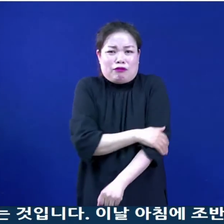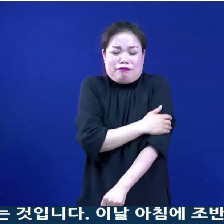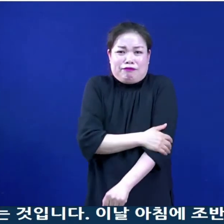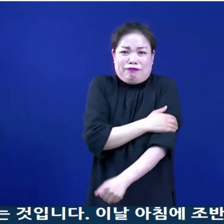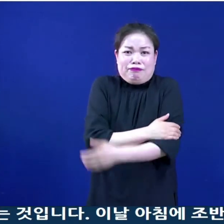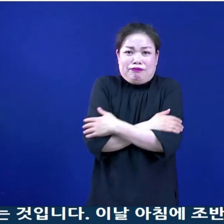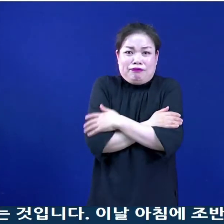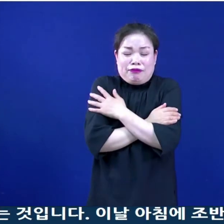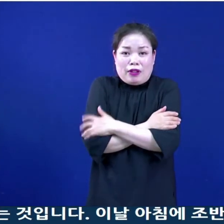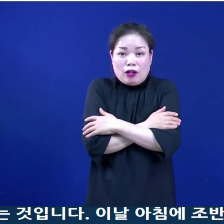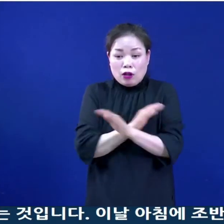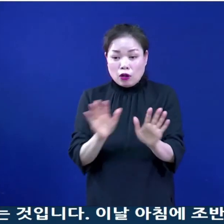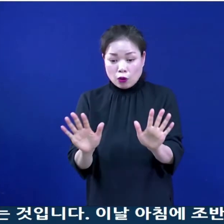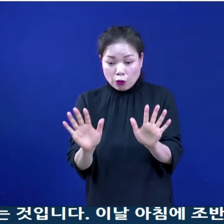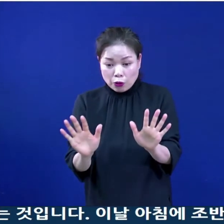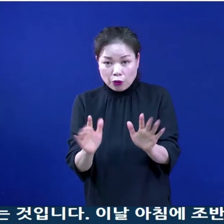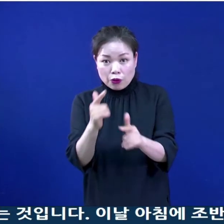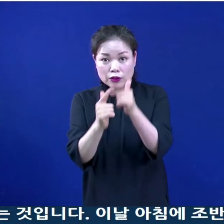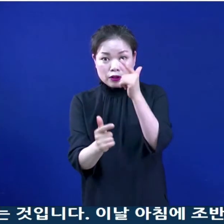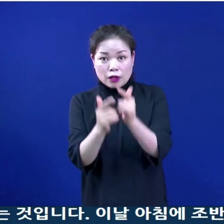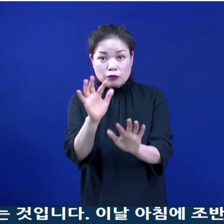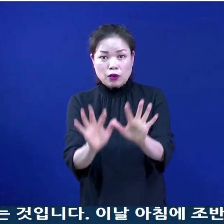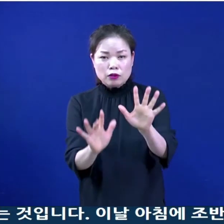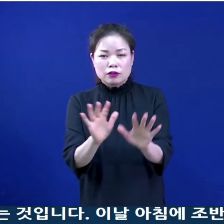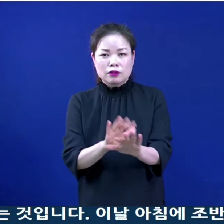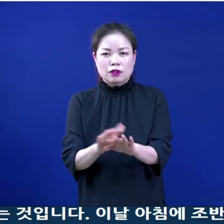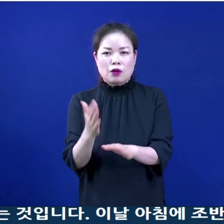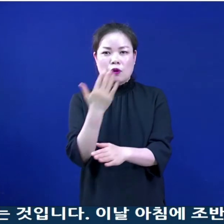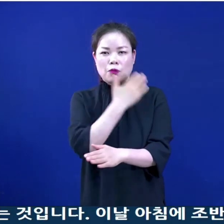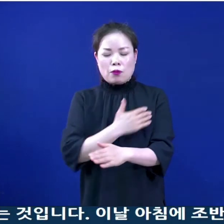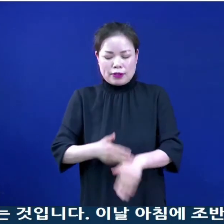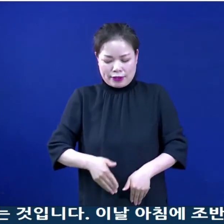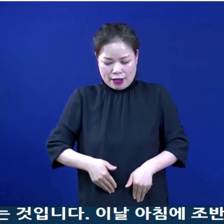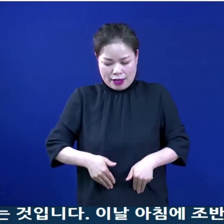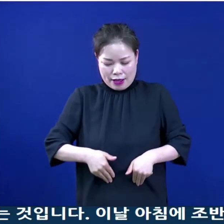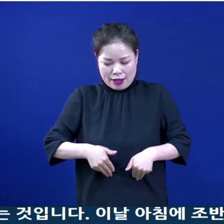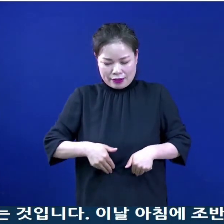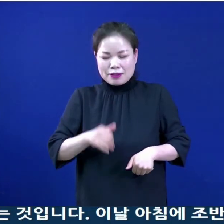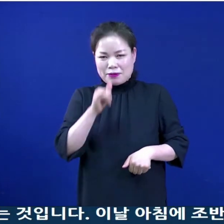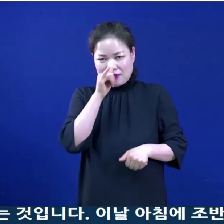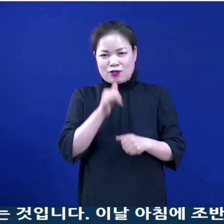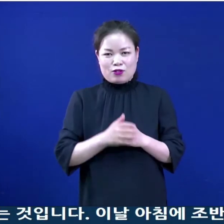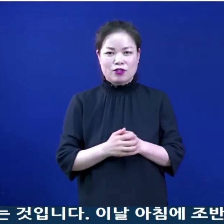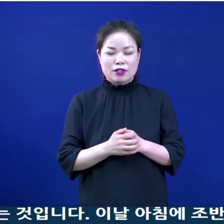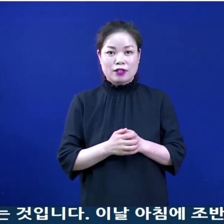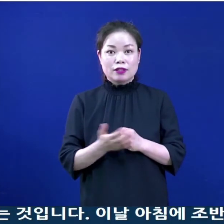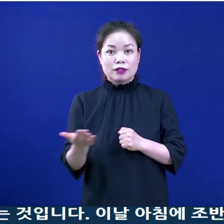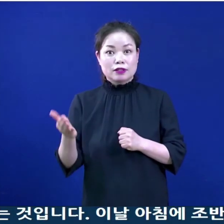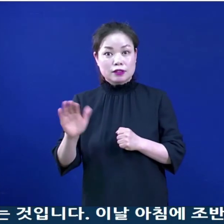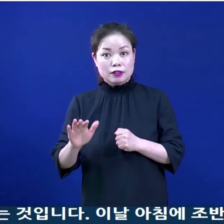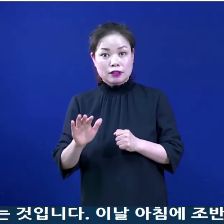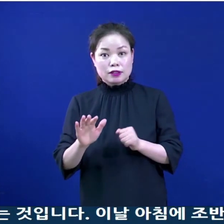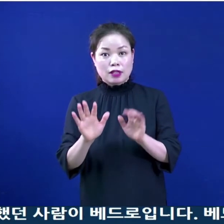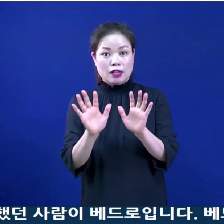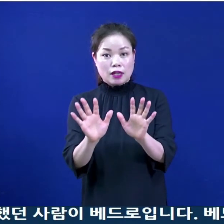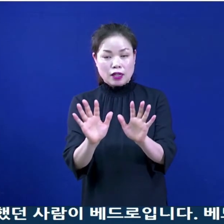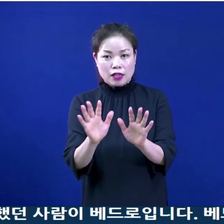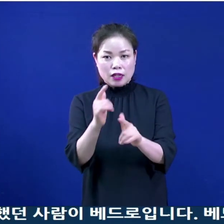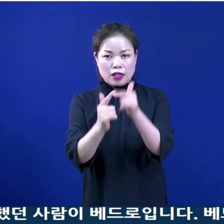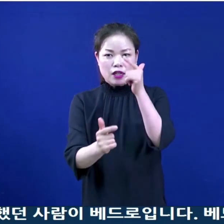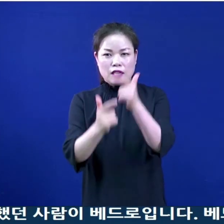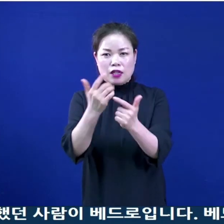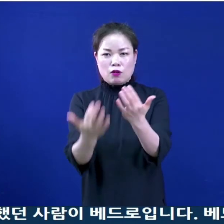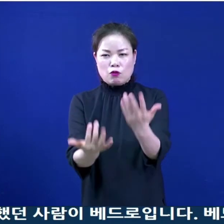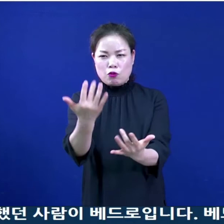숯불을 그가 쬐고 있으면 그의 몸을 녹일 수 있는 특권이 있었습니다. 그런데 그 숯불은